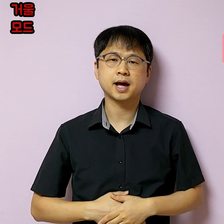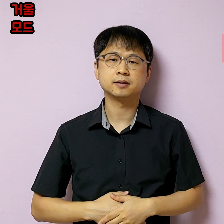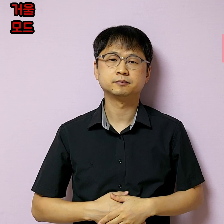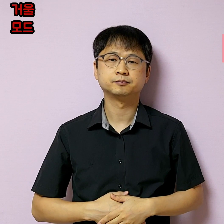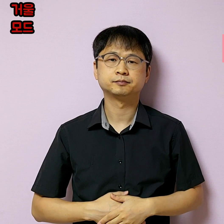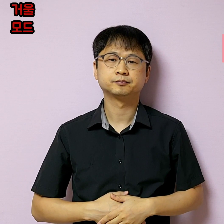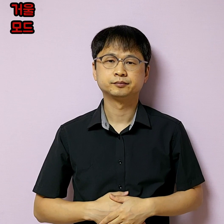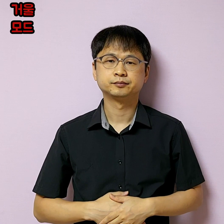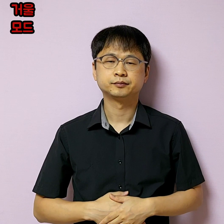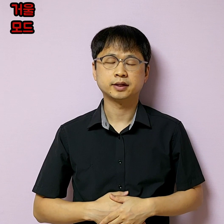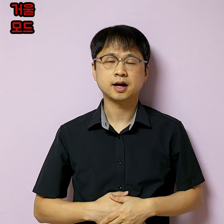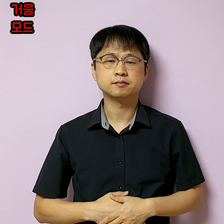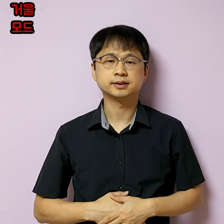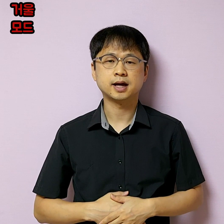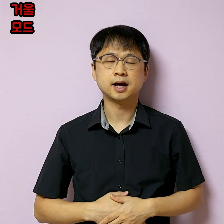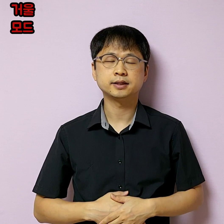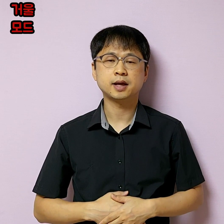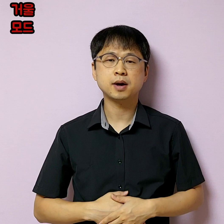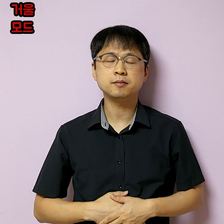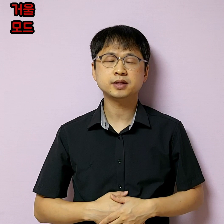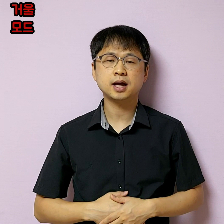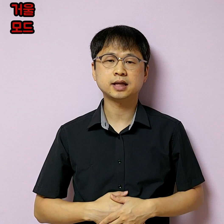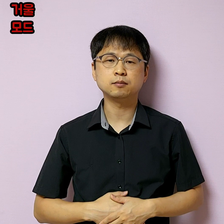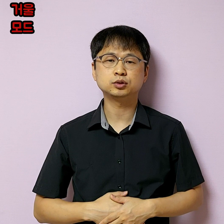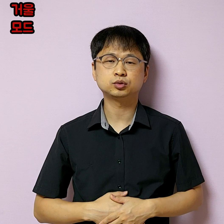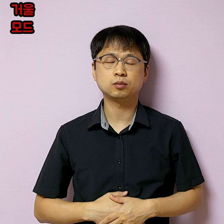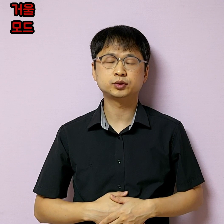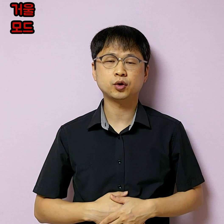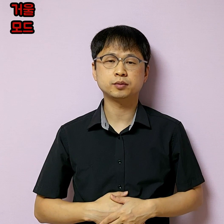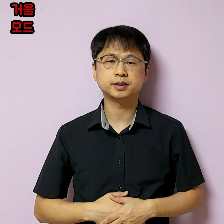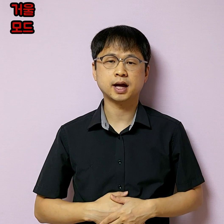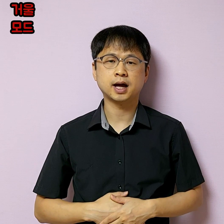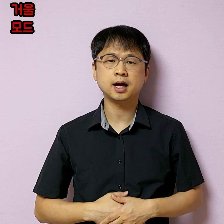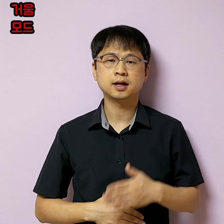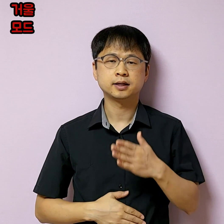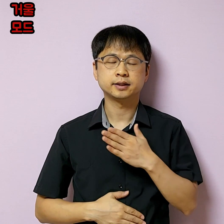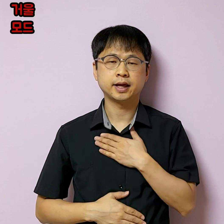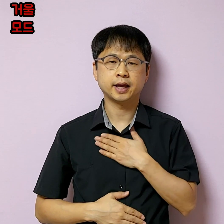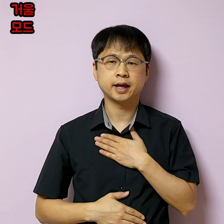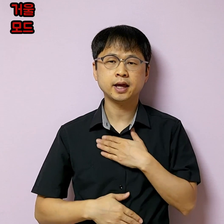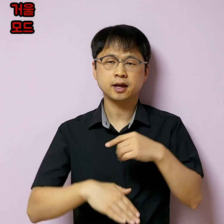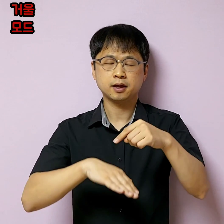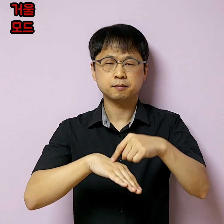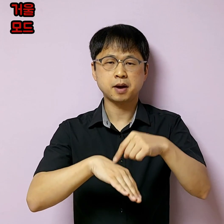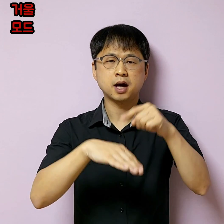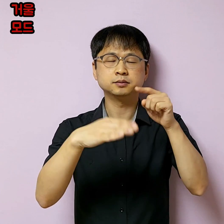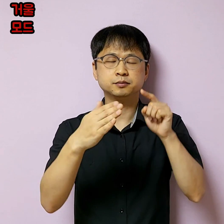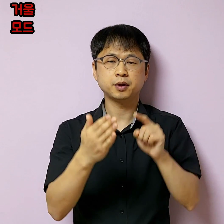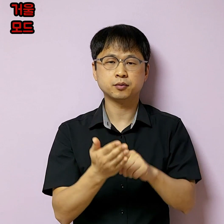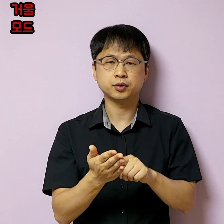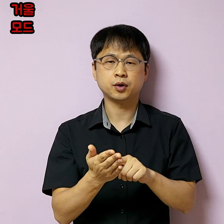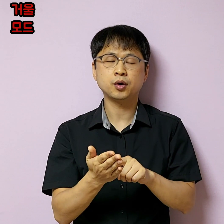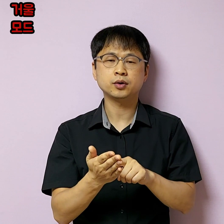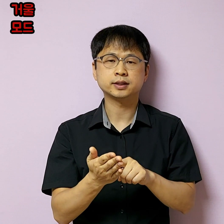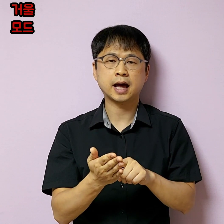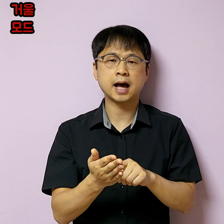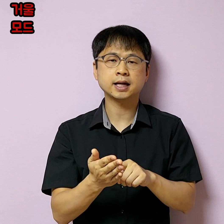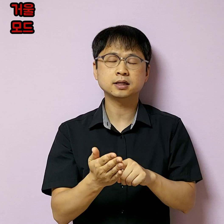됩니다. 네, 다음 가사 내 마음 다 담을 수 없죠입니다. 네, 마음은 배웠고요. 다라는